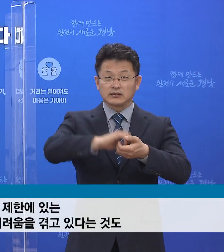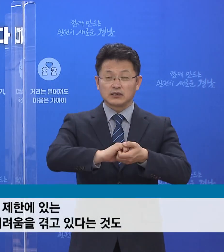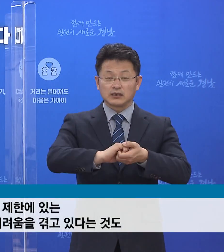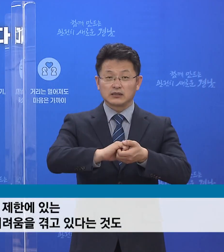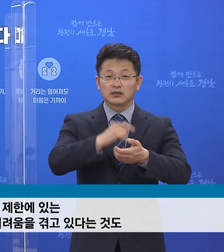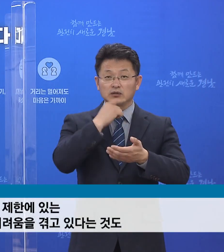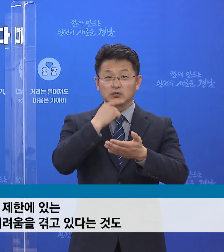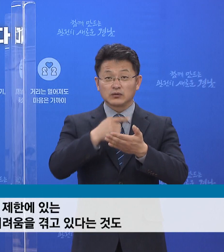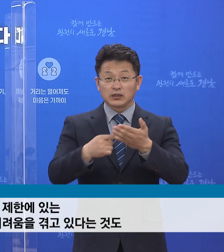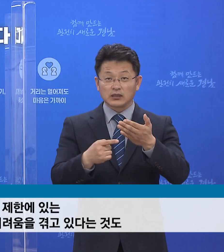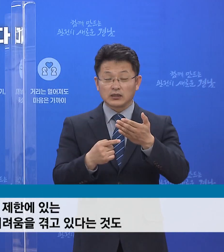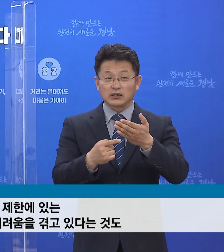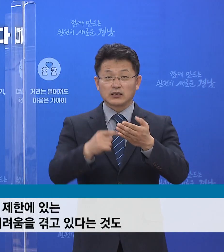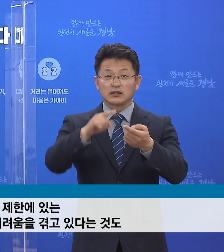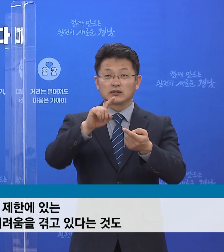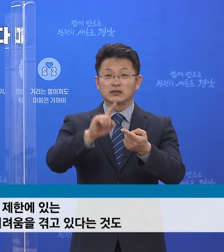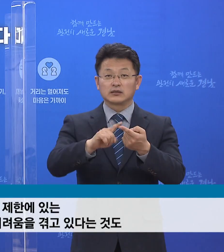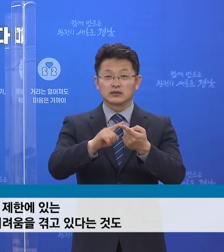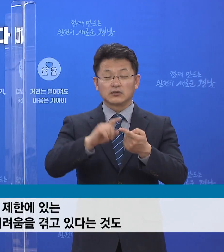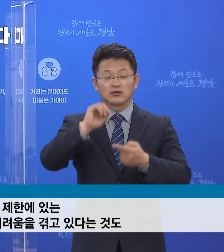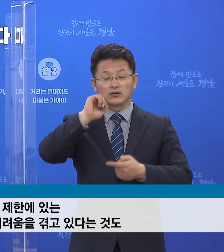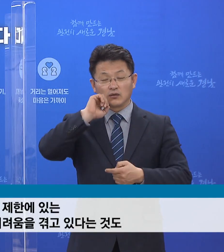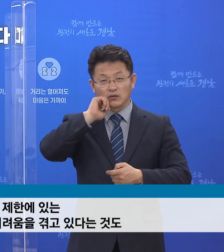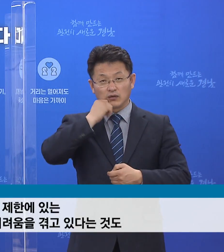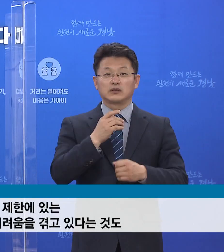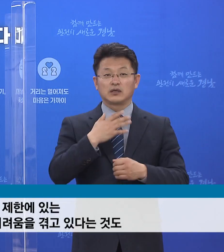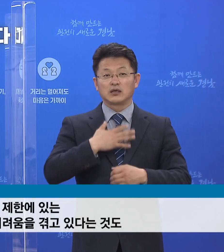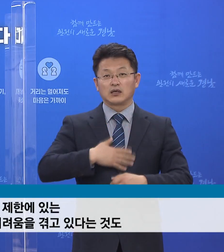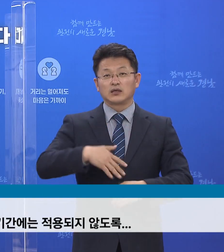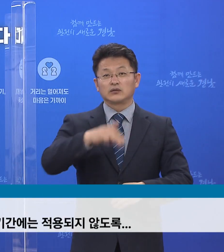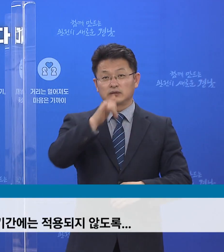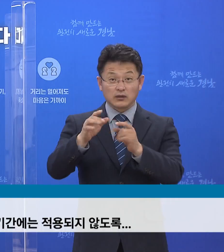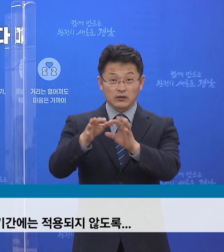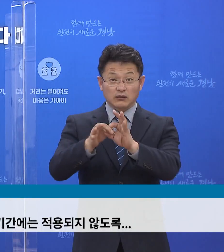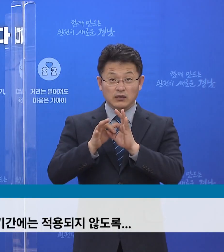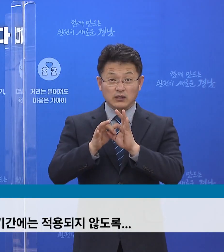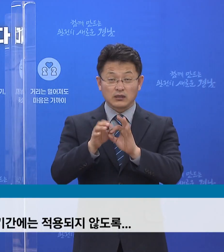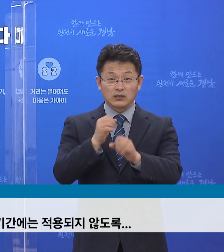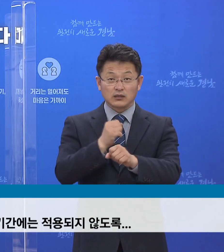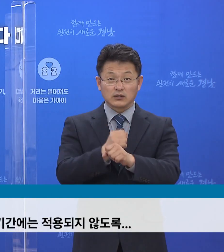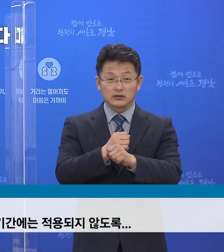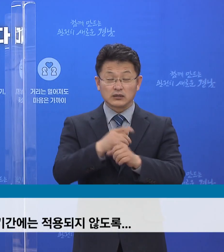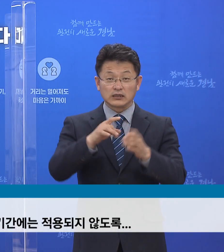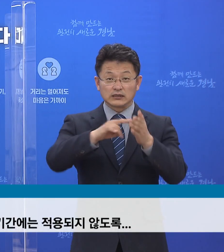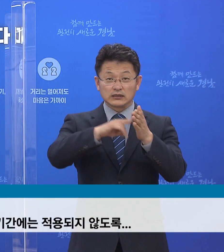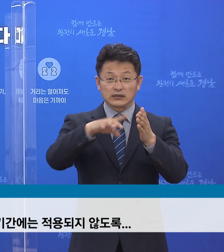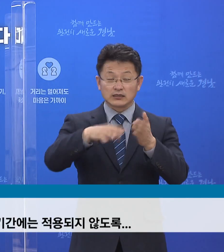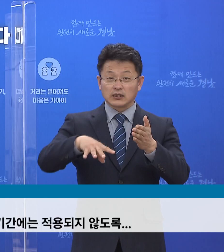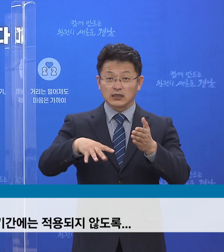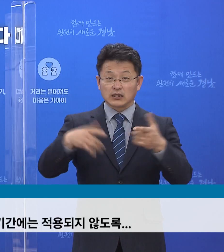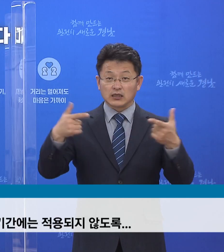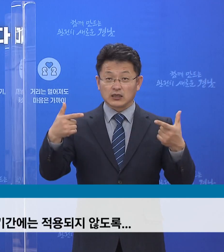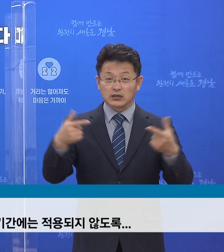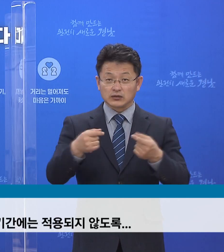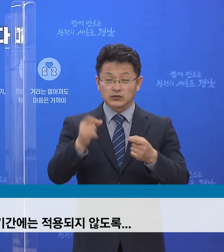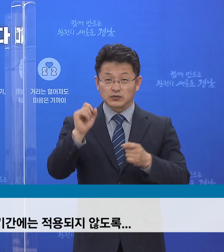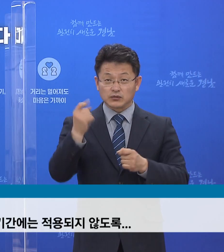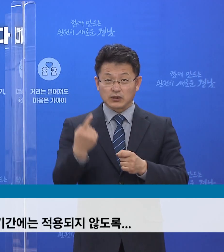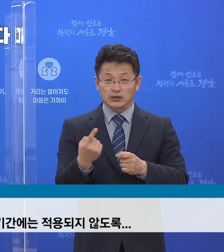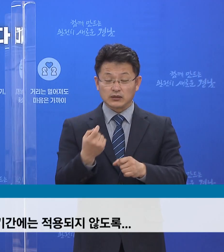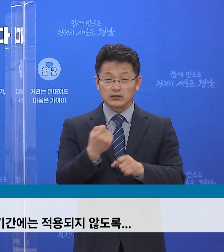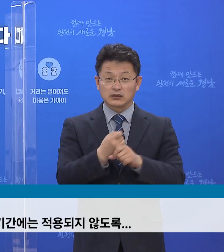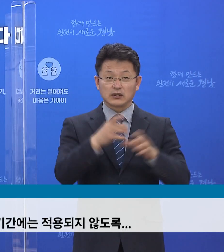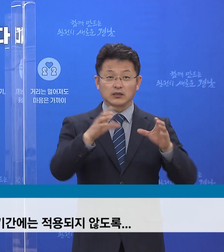있는 소상공인 여러분들이 많은 어려움을 겪고 있다는 것도 저희들은 알고 있습니다. 이제 재산세 중과 등이 집합금지